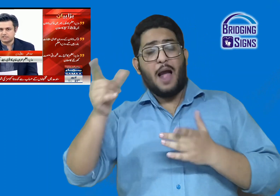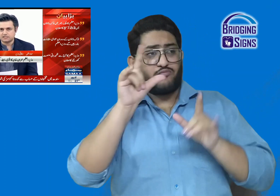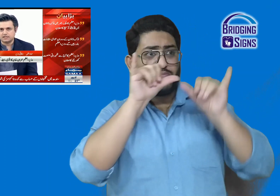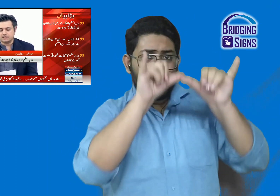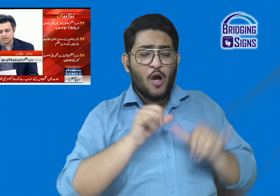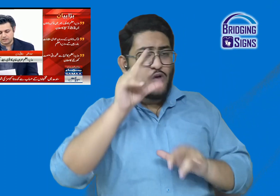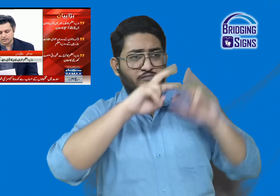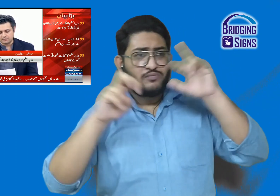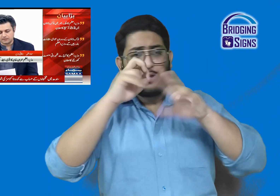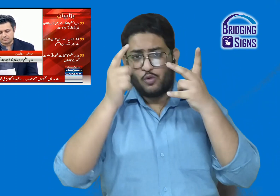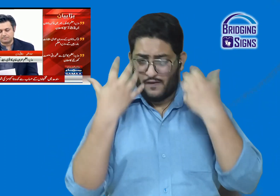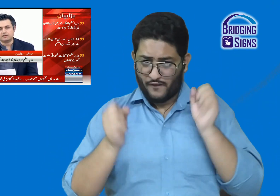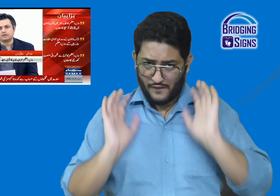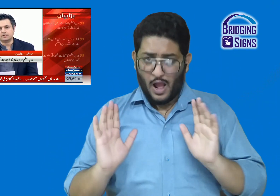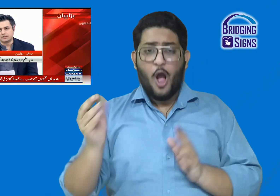जो मंदरजा झेल